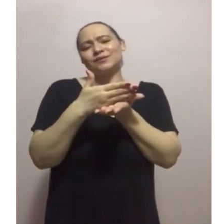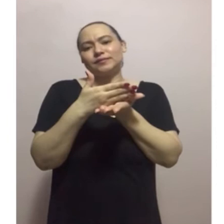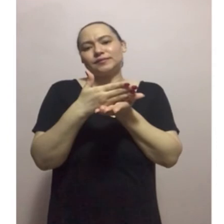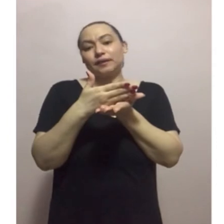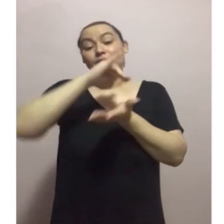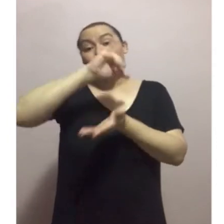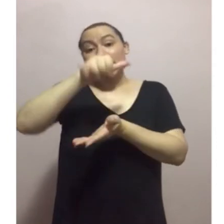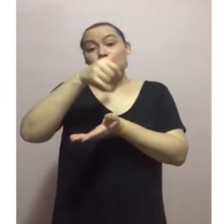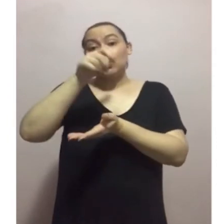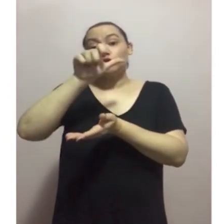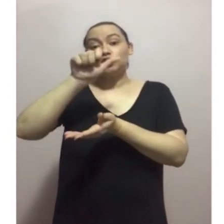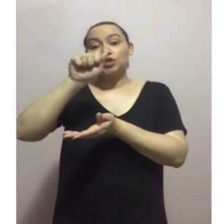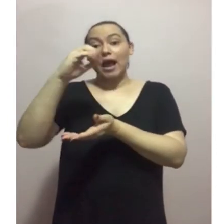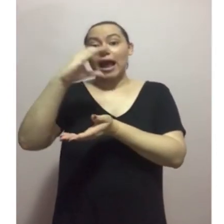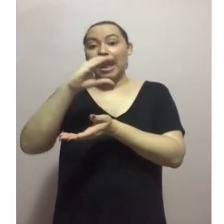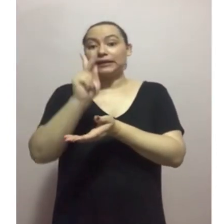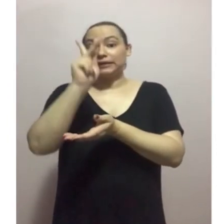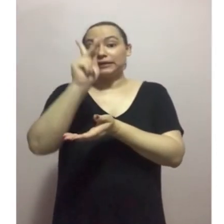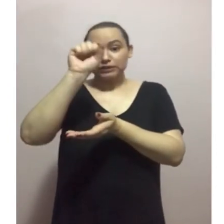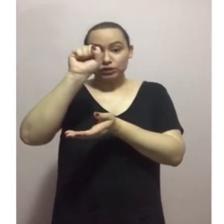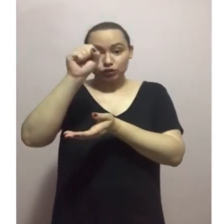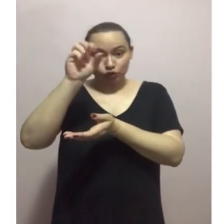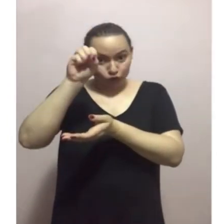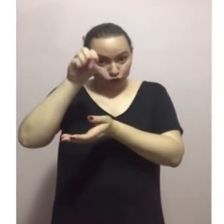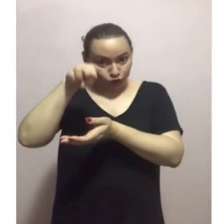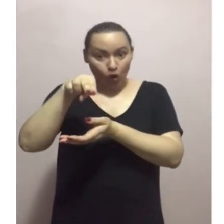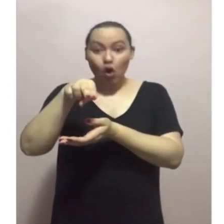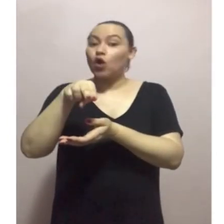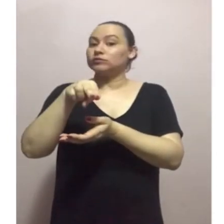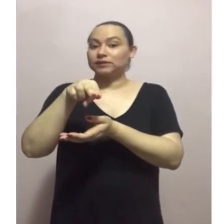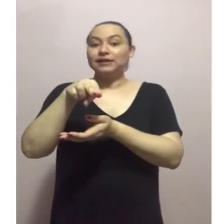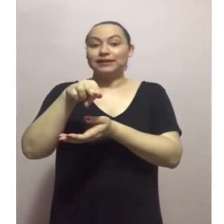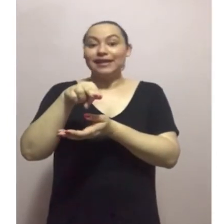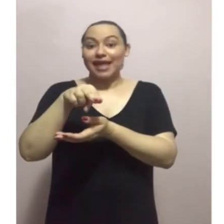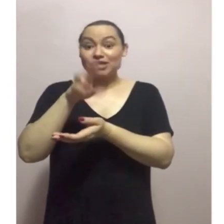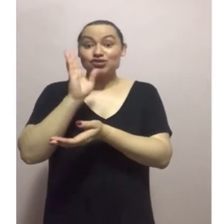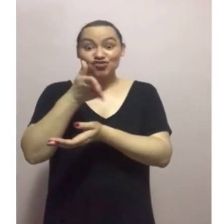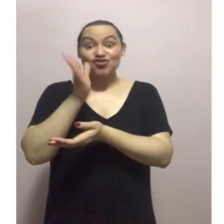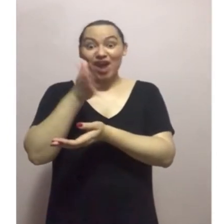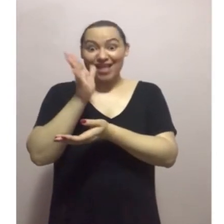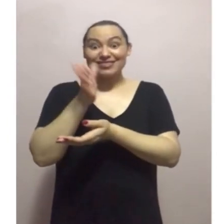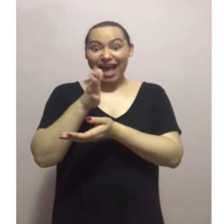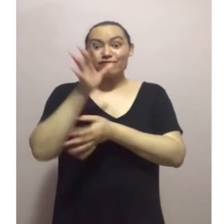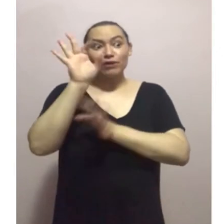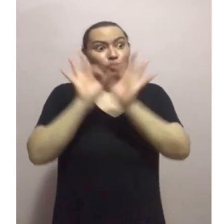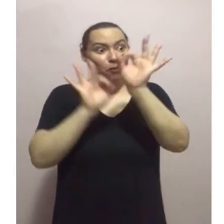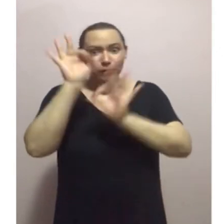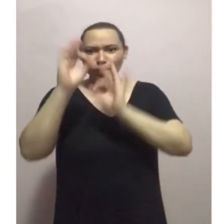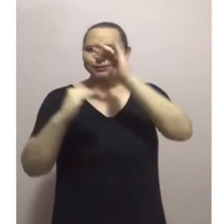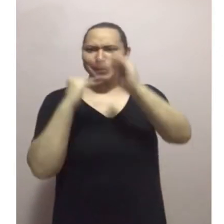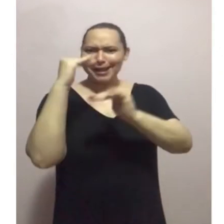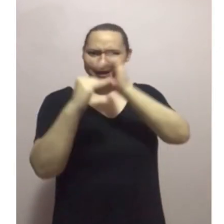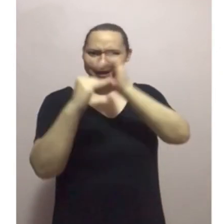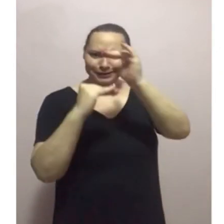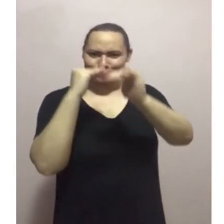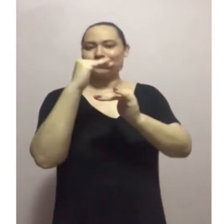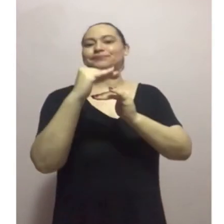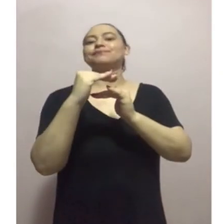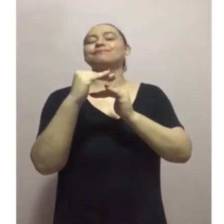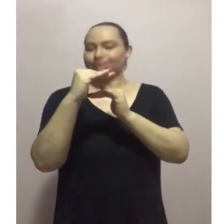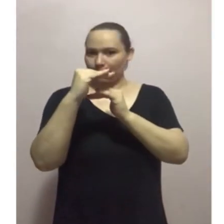Jackson, ele não chegou a parir, né? O Jackson estava ali na No portinha de processo.